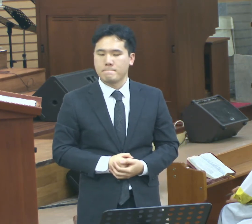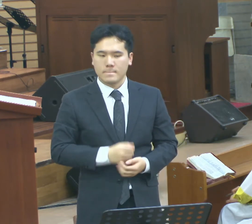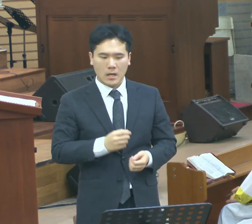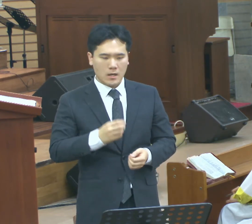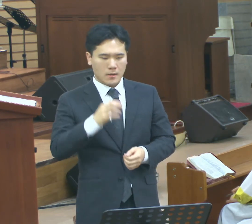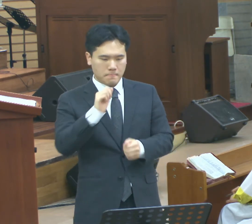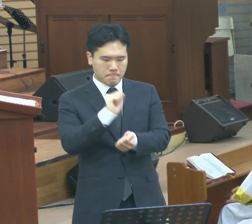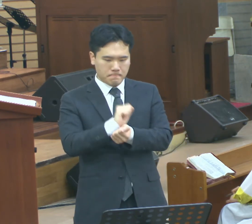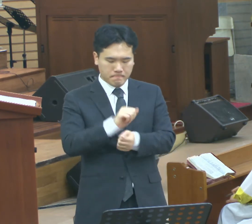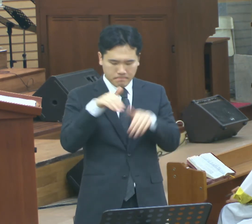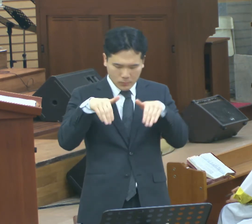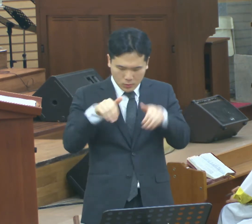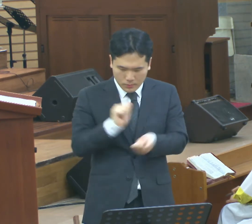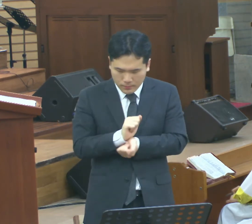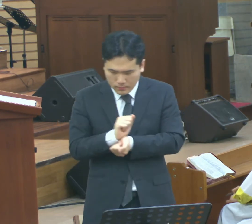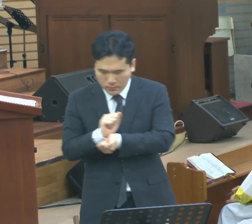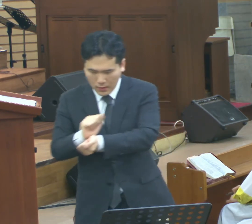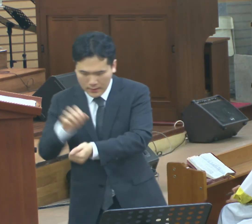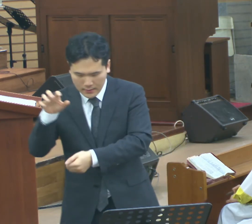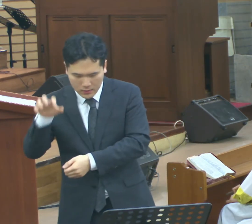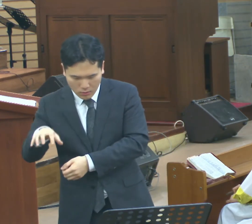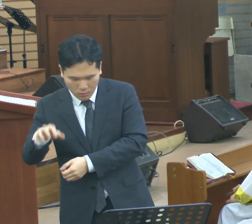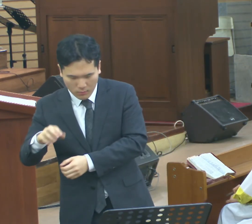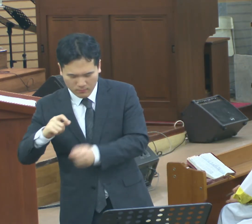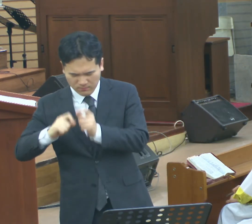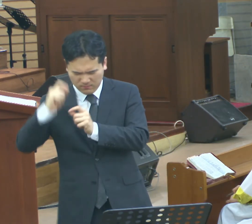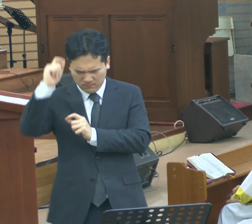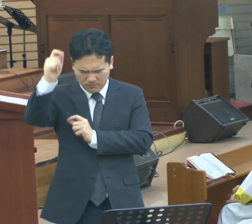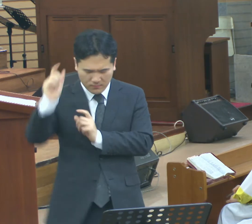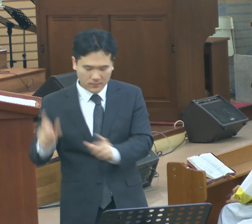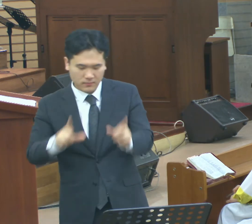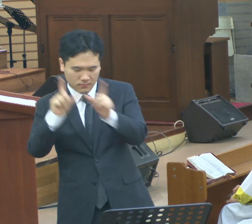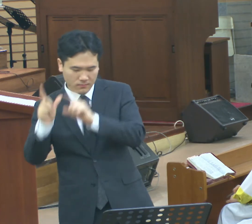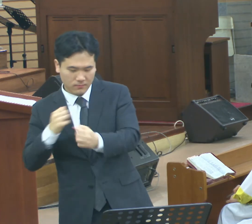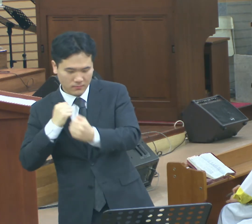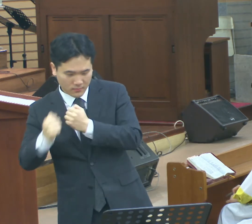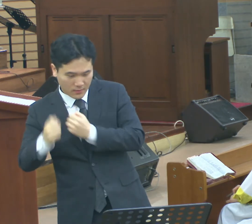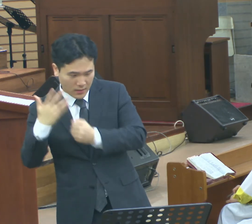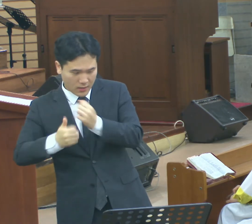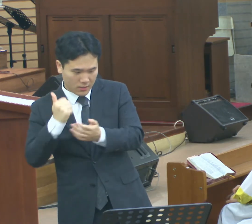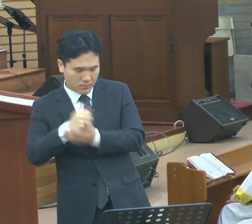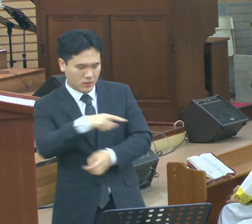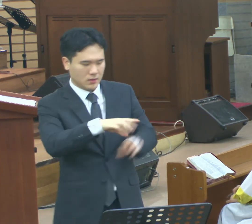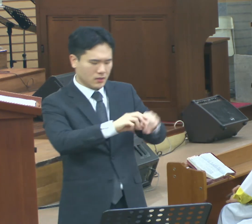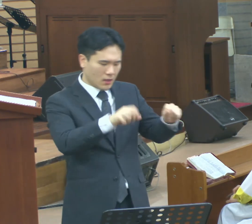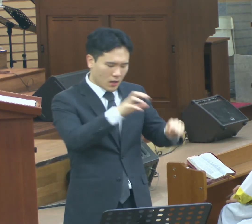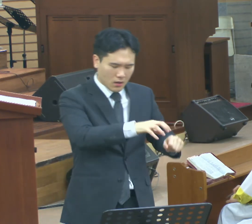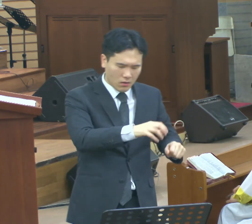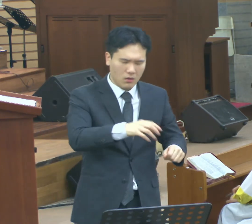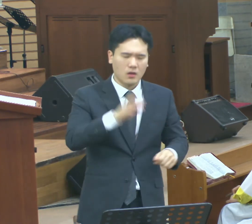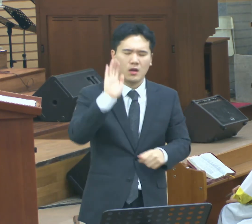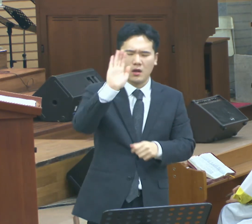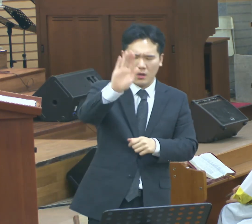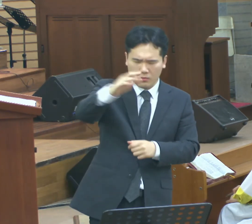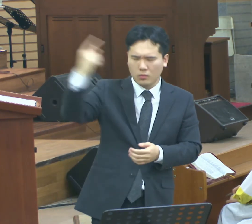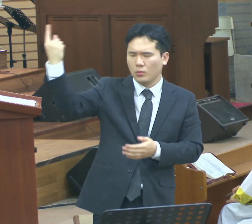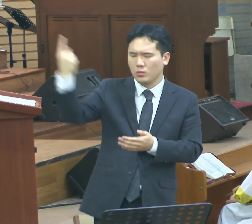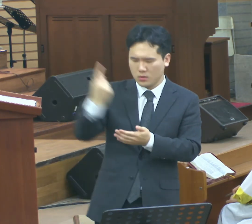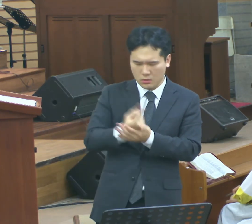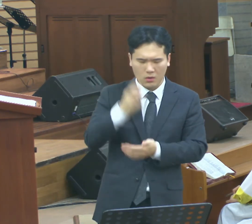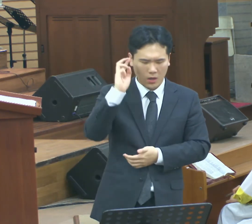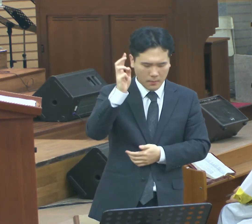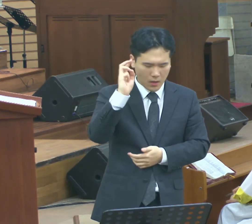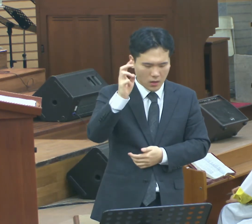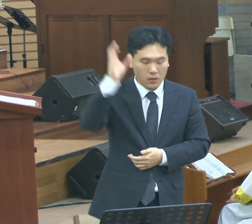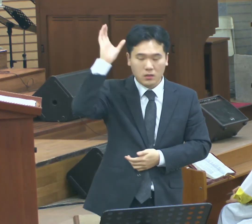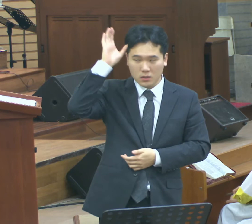포로로 잡혀와서 오랫동안 생활을 한다 할지라도 하나님이 이 땅을 심판하러 오실 거야 이런 믿음을 갖고 있었어요. 그래서 그 힘으로 이